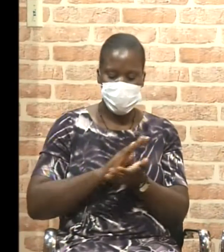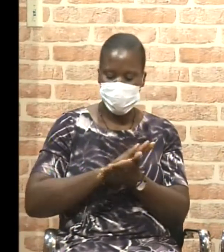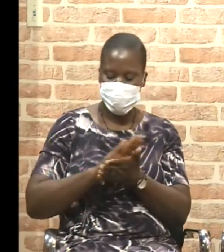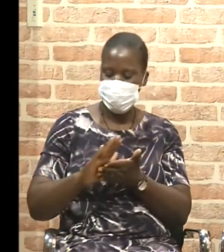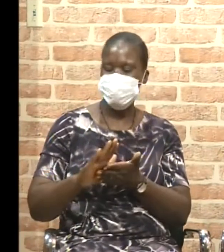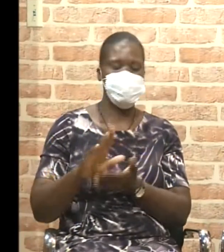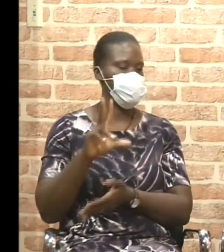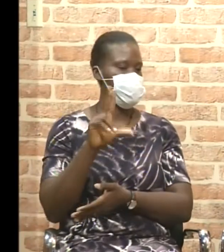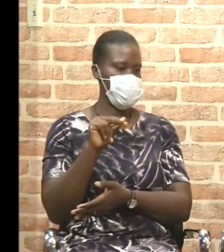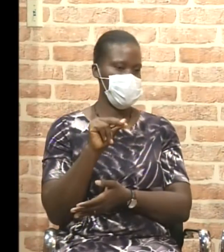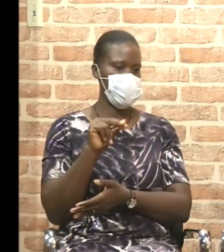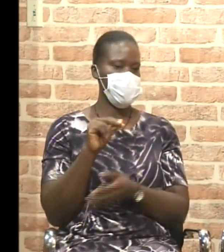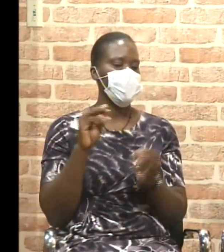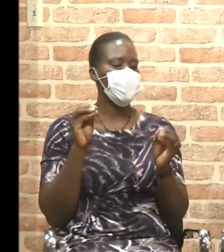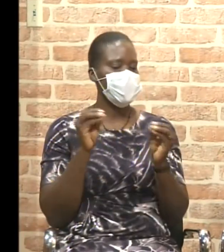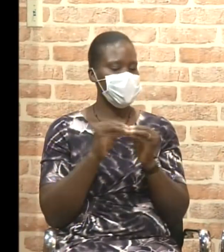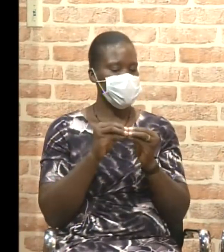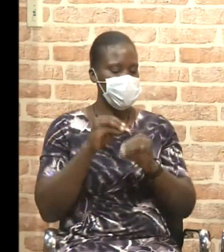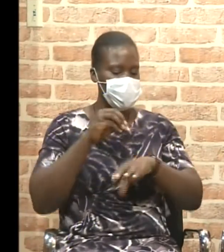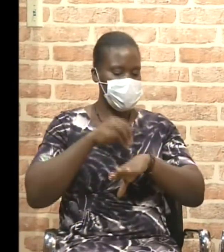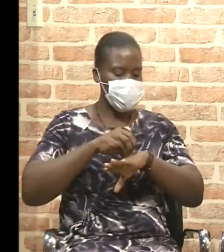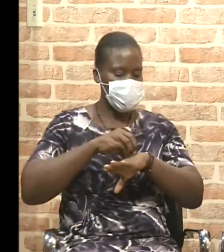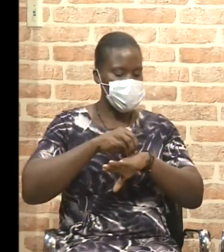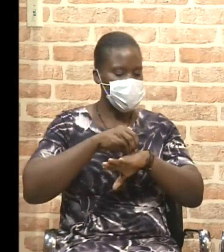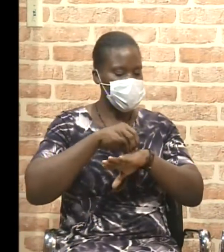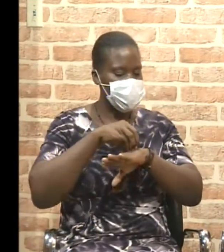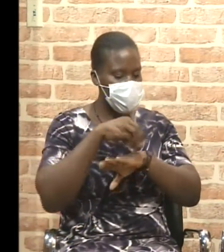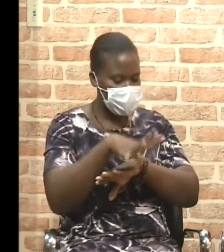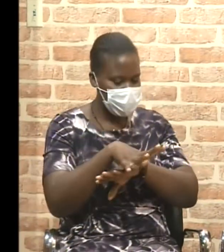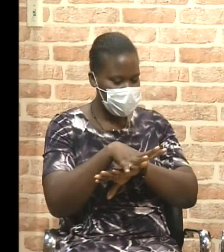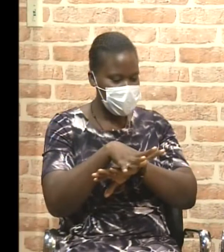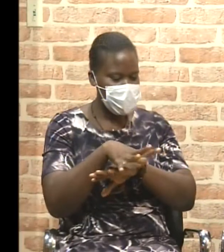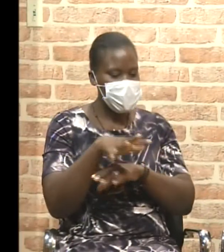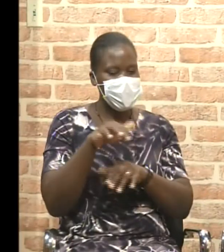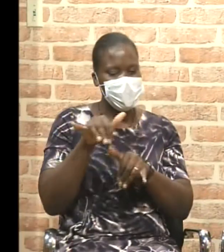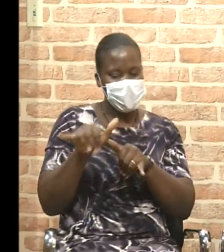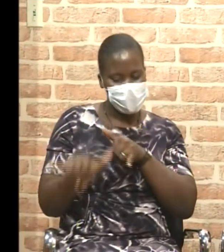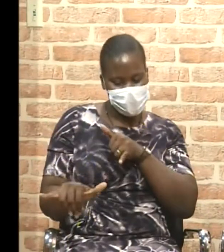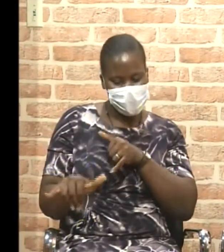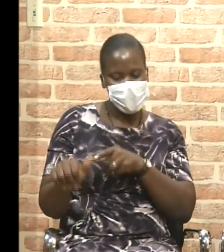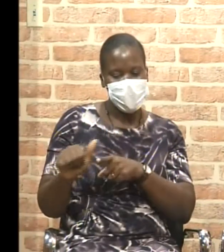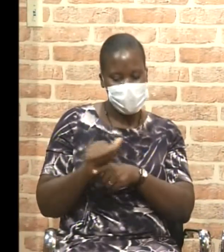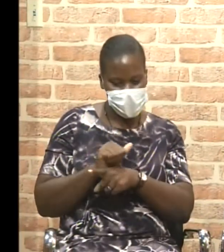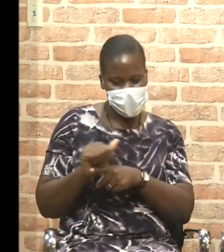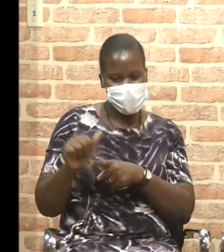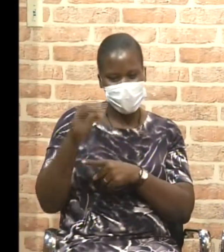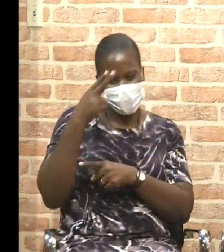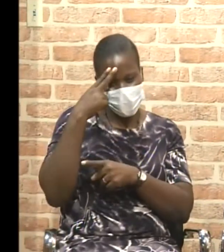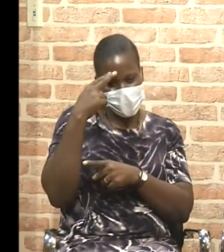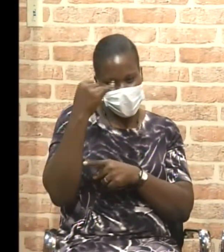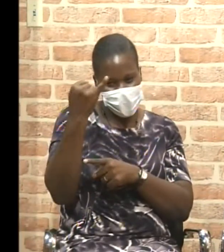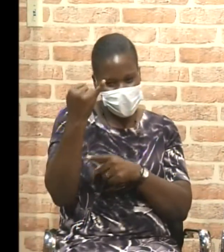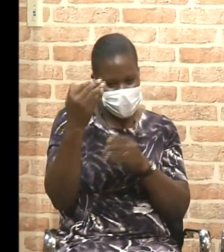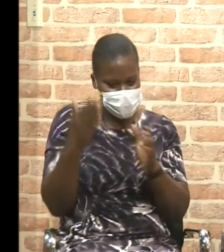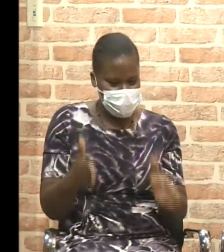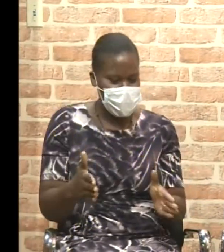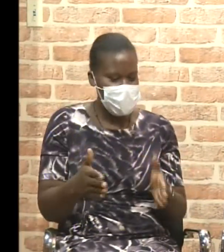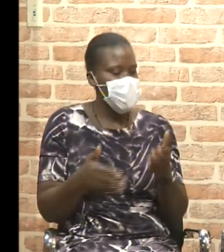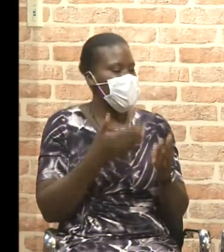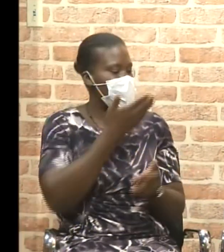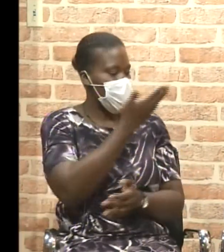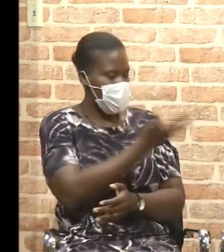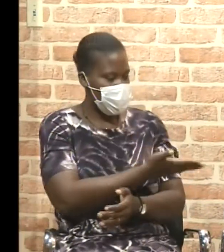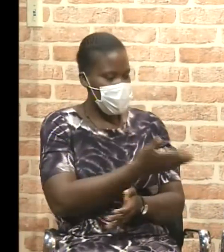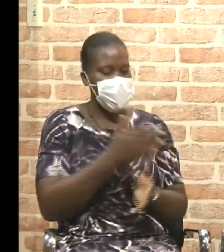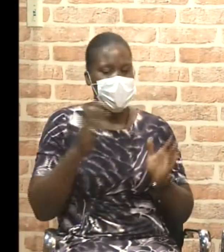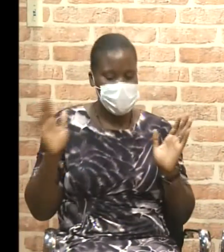maintenant, moi-même, plus conseiller mon yo, retenir deux pratiques qui sont purement haïtiennes. Moi-même, c'est ce que je fais. M'encourager